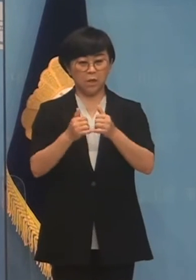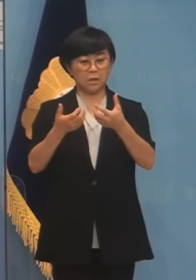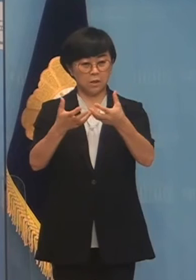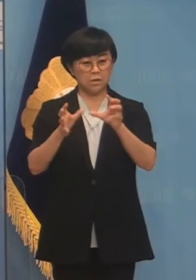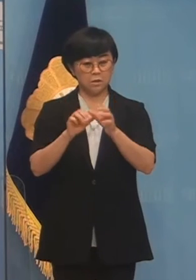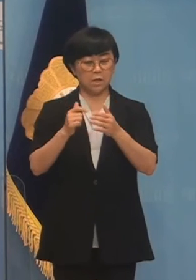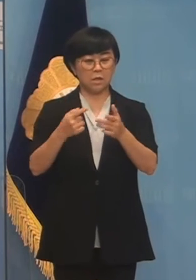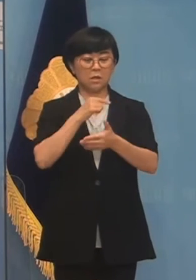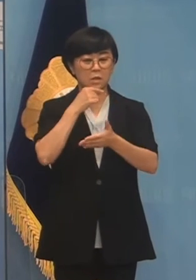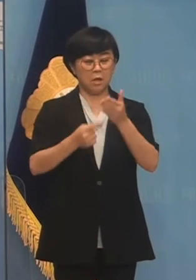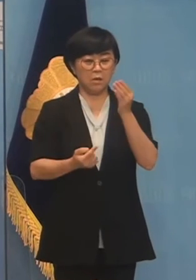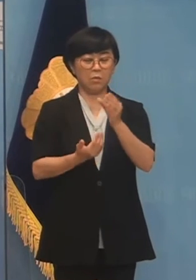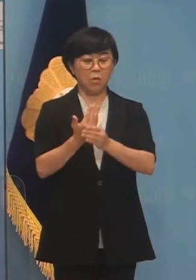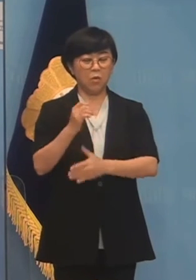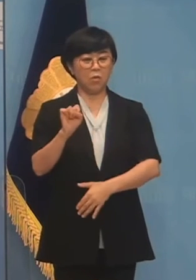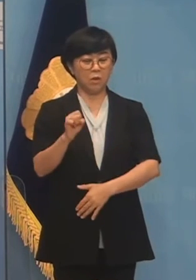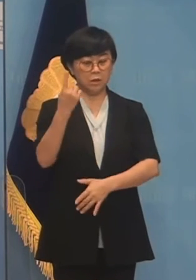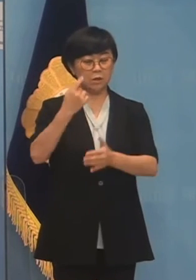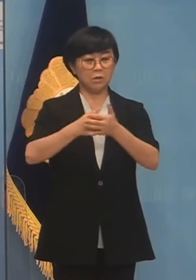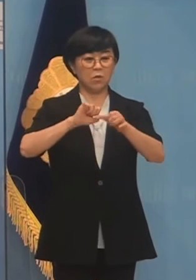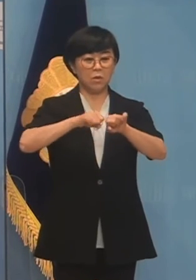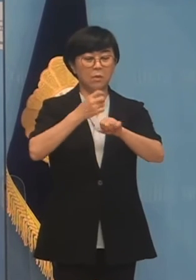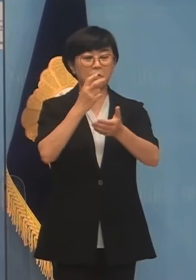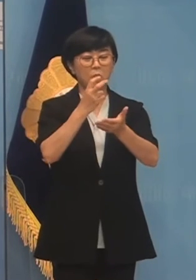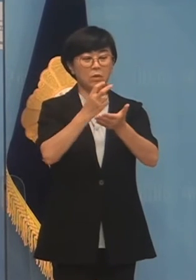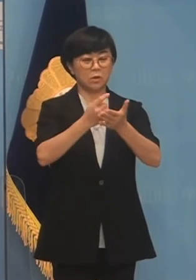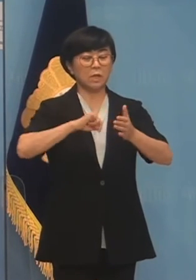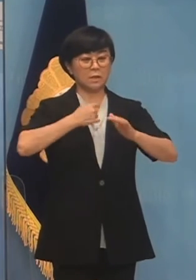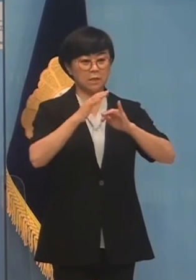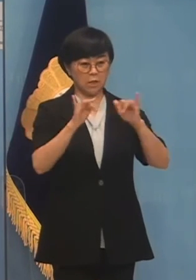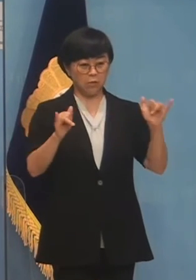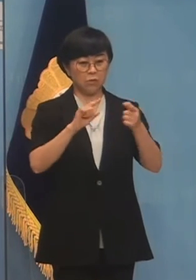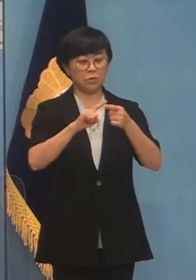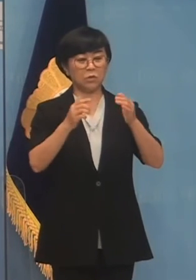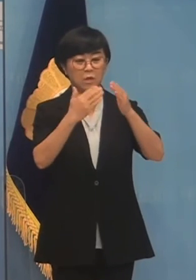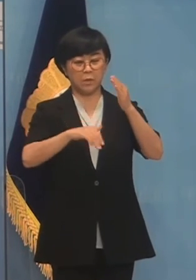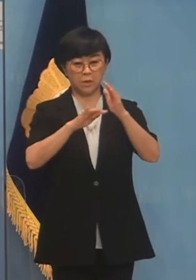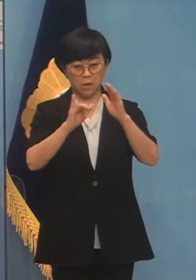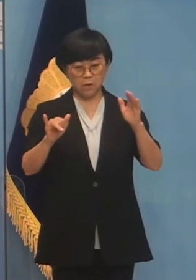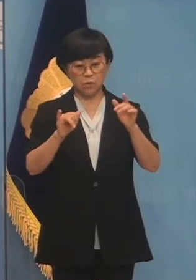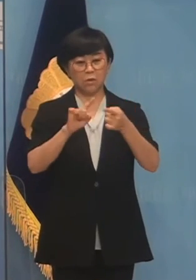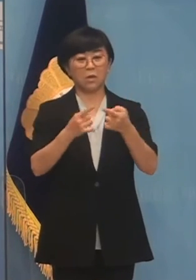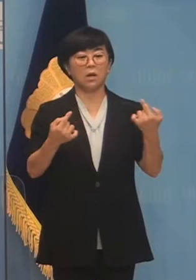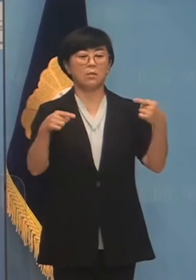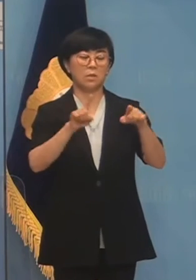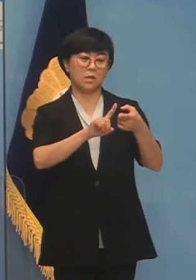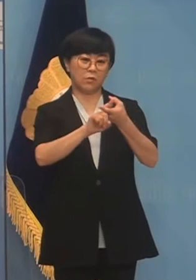중대산업재해, 중대시민재해 당사자 및 유가족들과